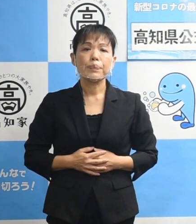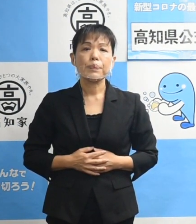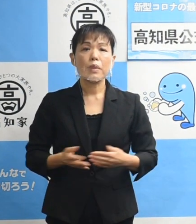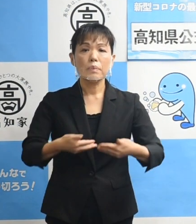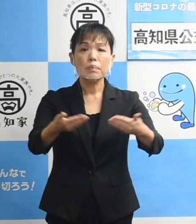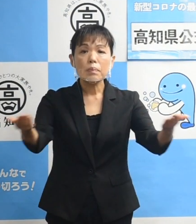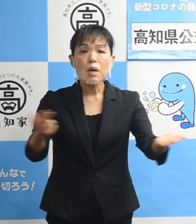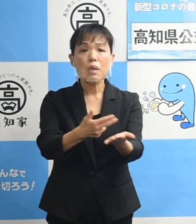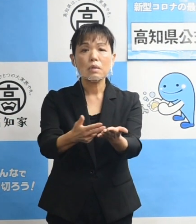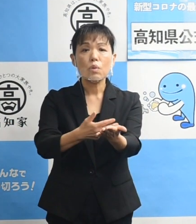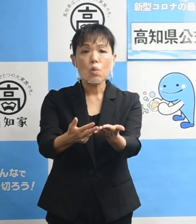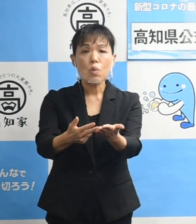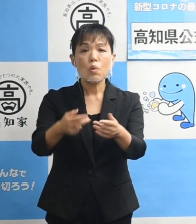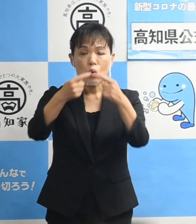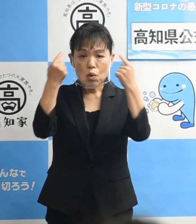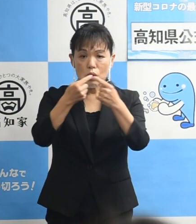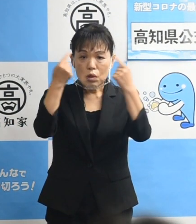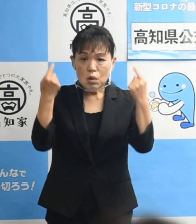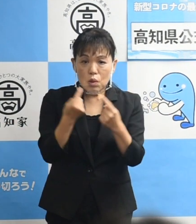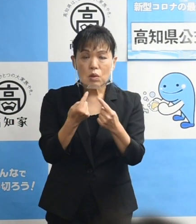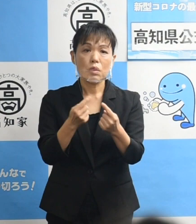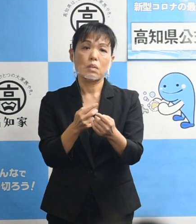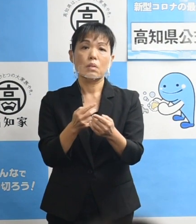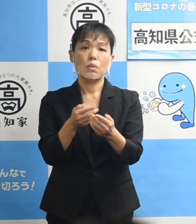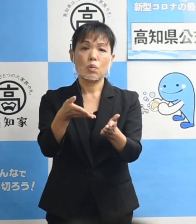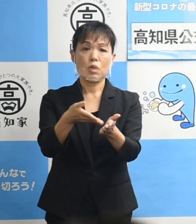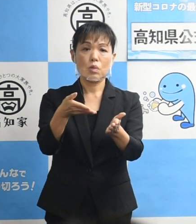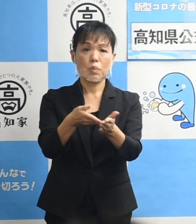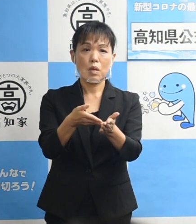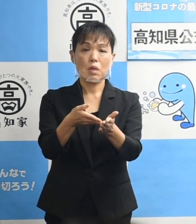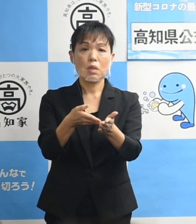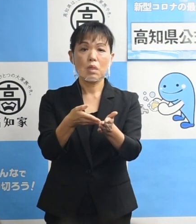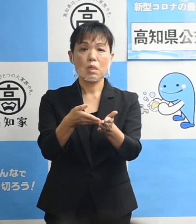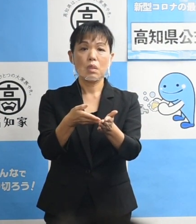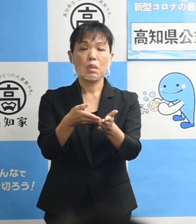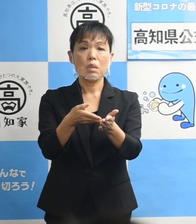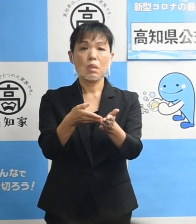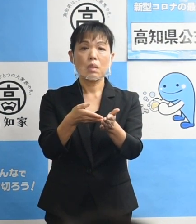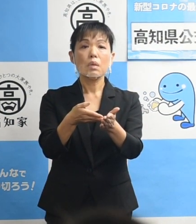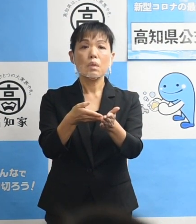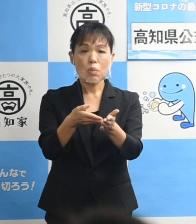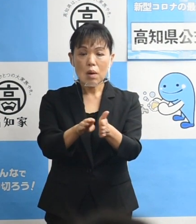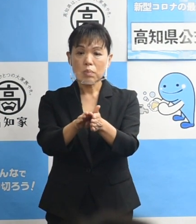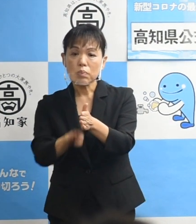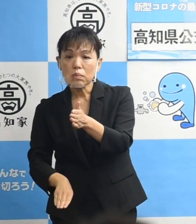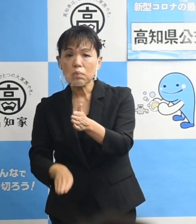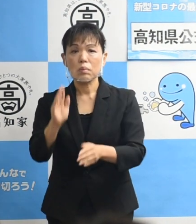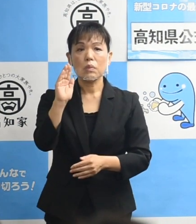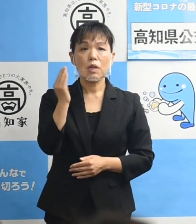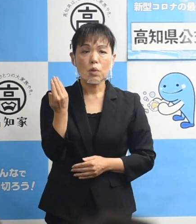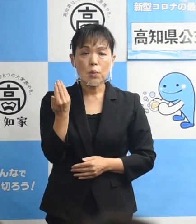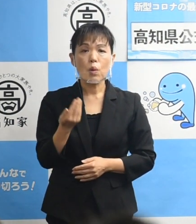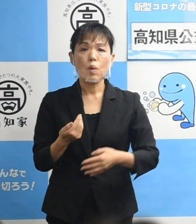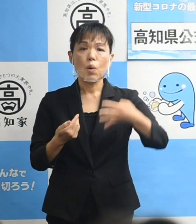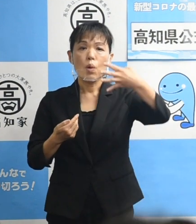している資料の中で個々のケースについては話の説明は割愛させていただきますが、